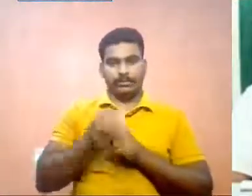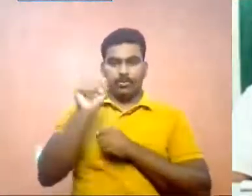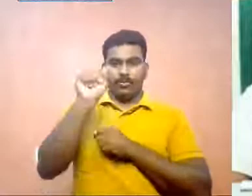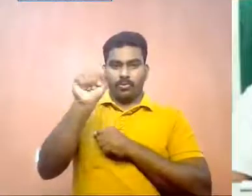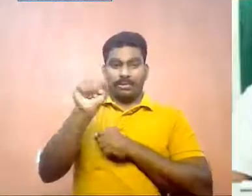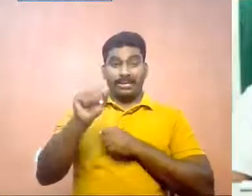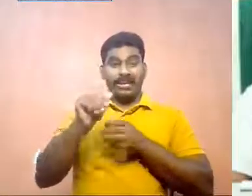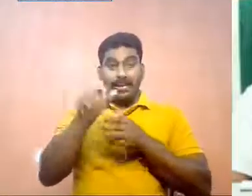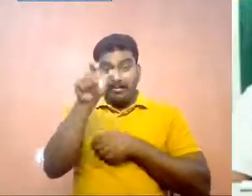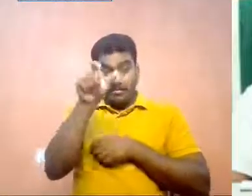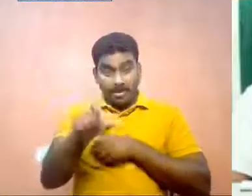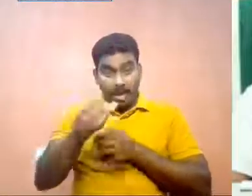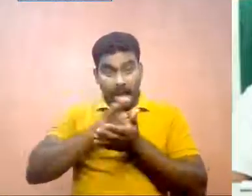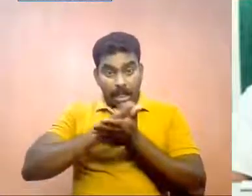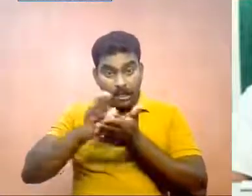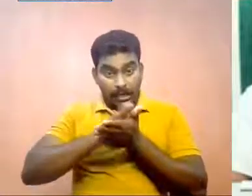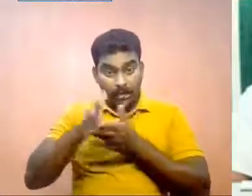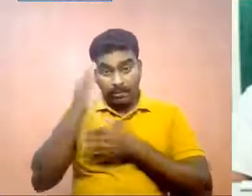ഹിന്ദി കൈകാര്യം ചെയ്യുന്ന